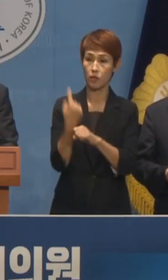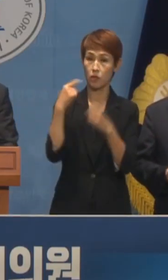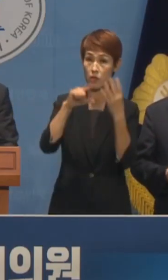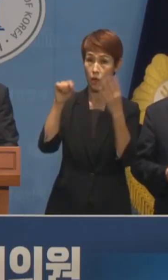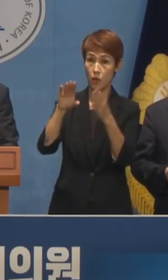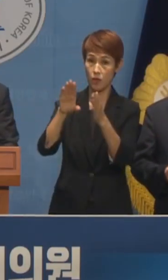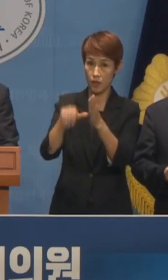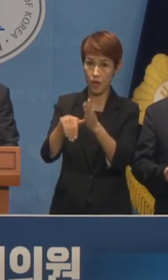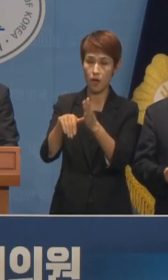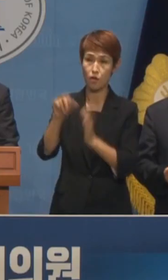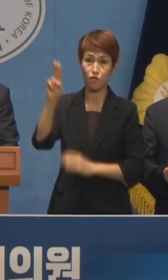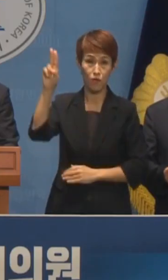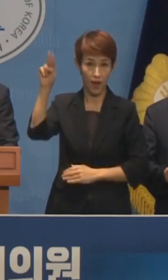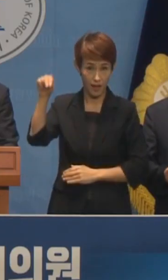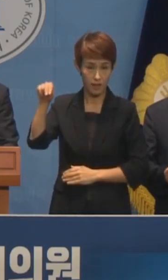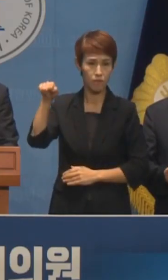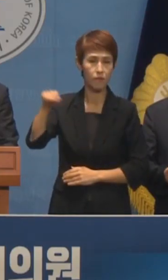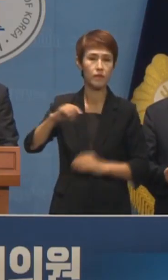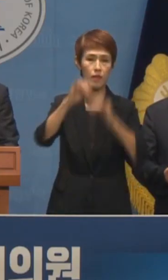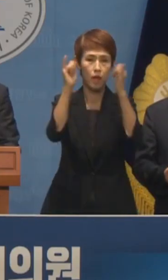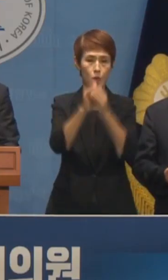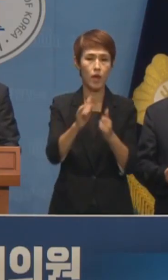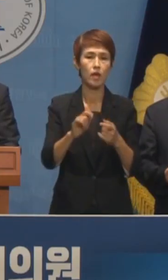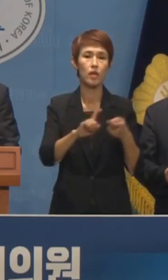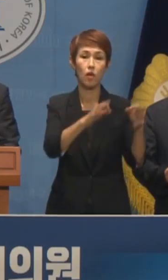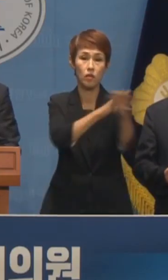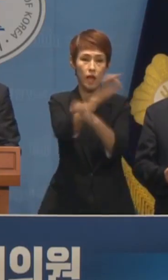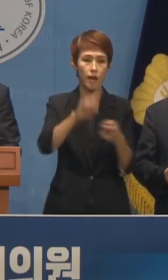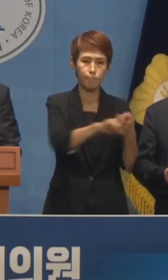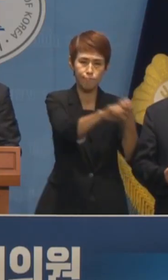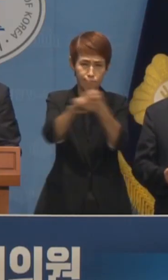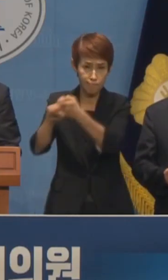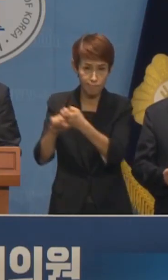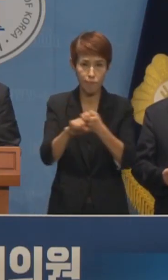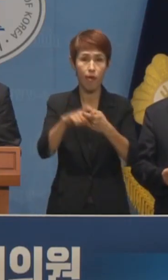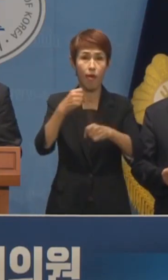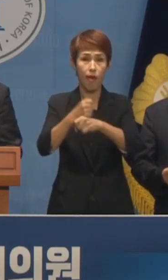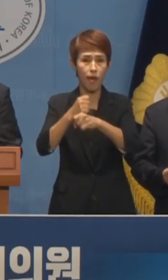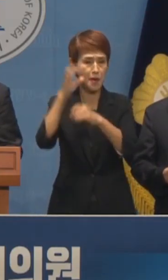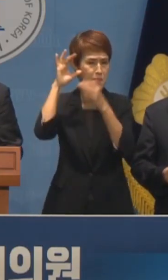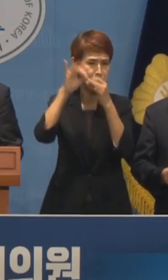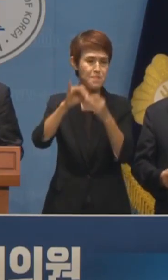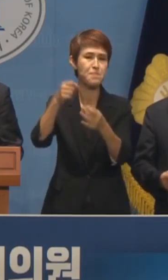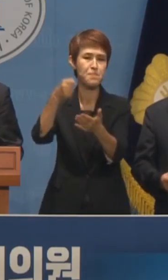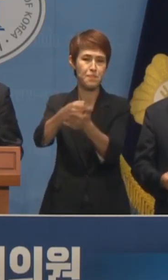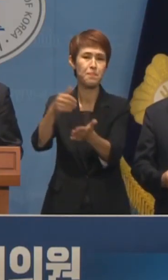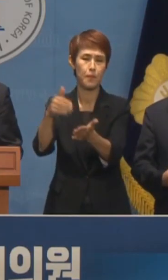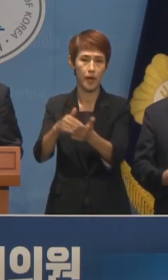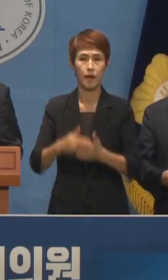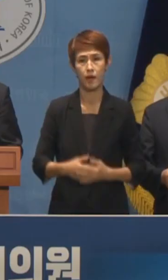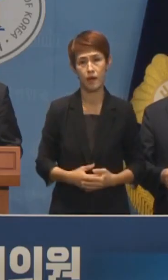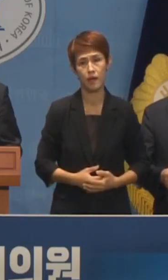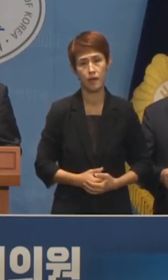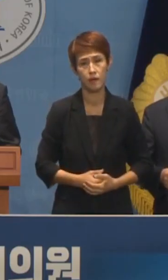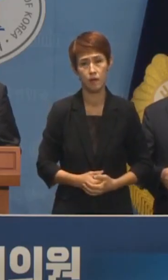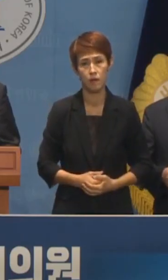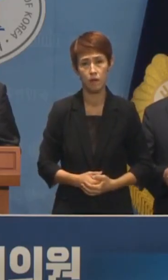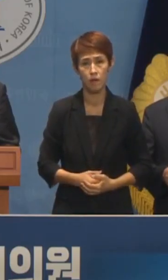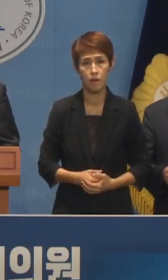다시 사회연대경제 활성화 결의안을 만장일치로 채택하기도 했습니다.